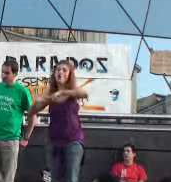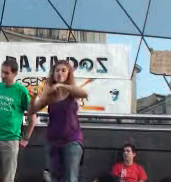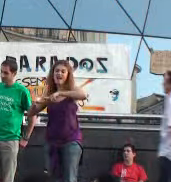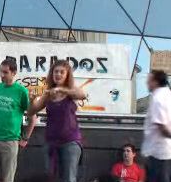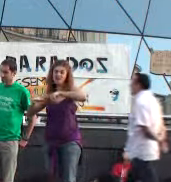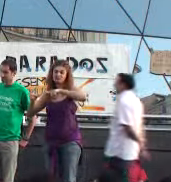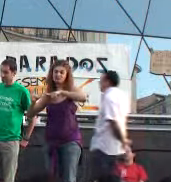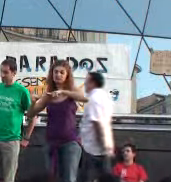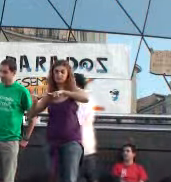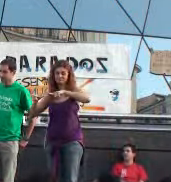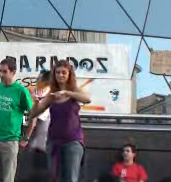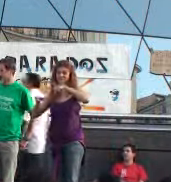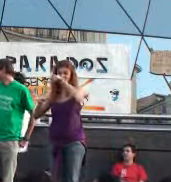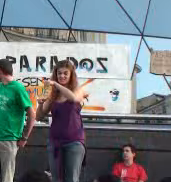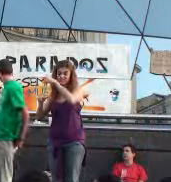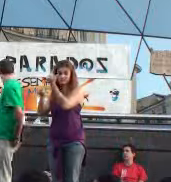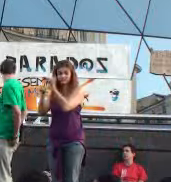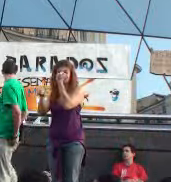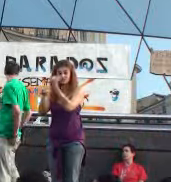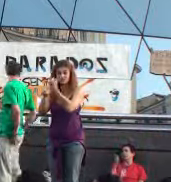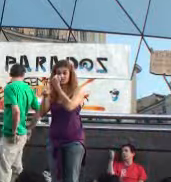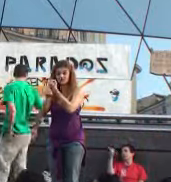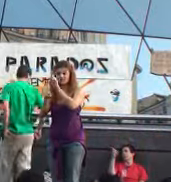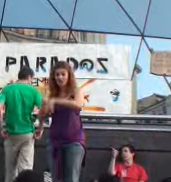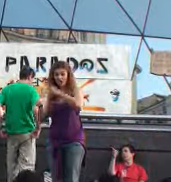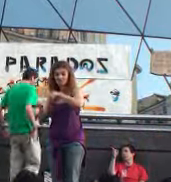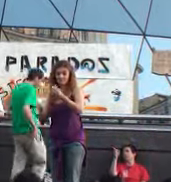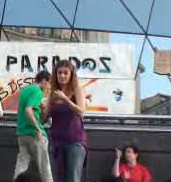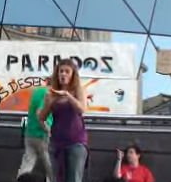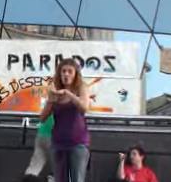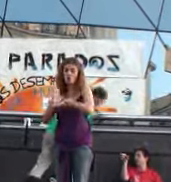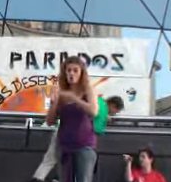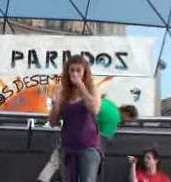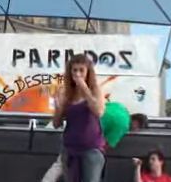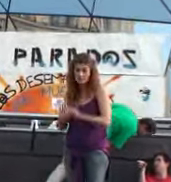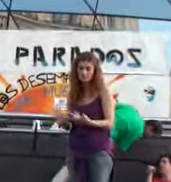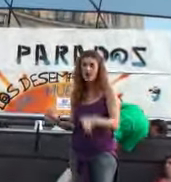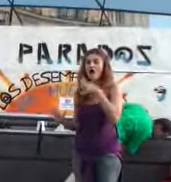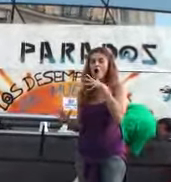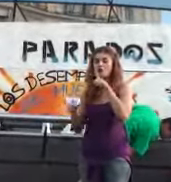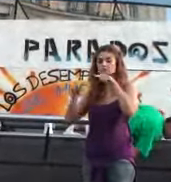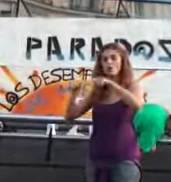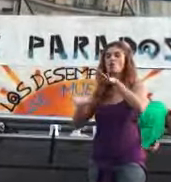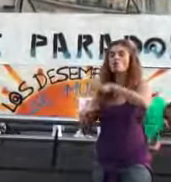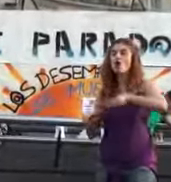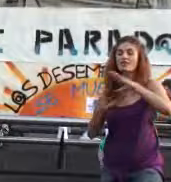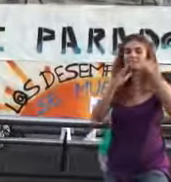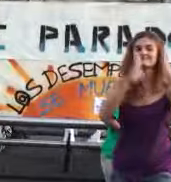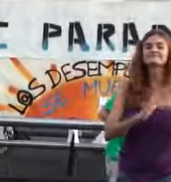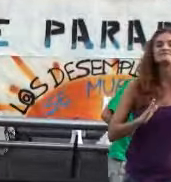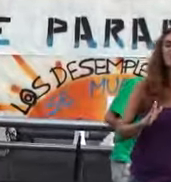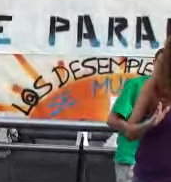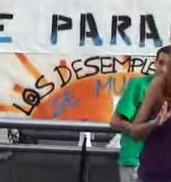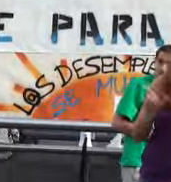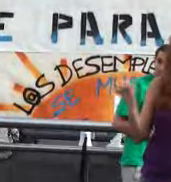en el que poder trabajar con asiduidad en condiciones adecuadas. Y ahora disponemos de una escalera. No se oye